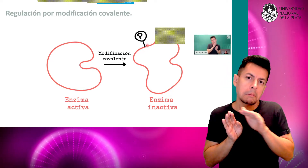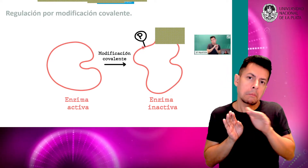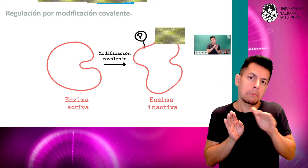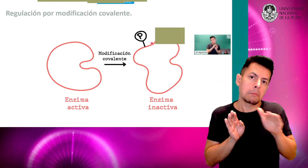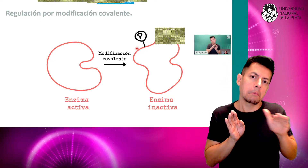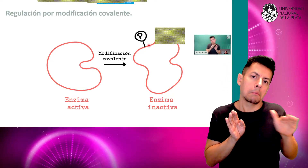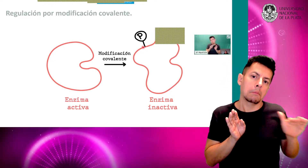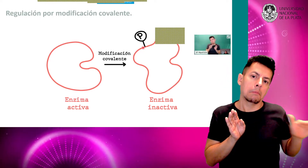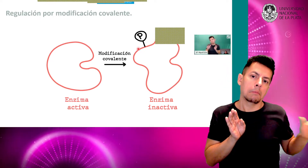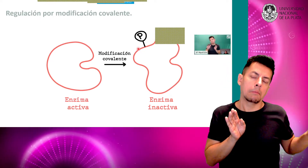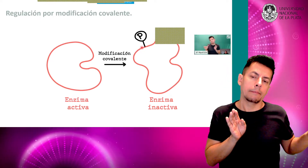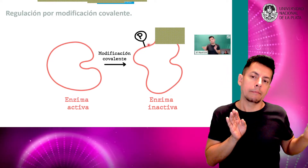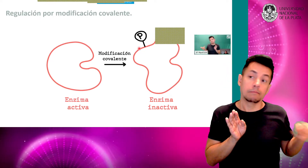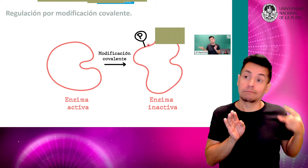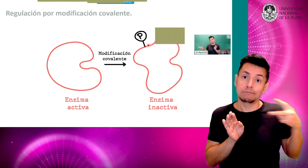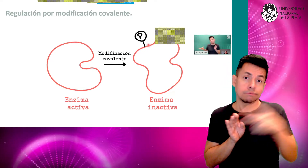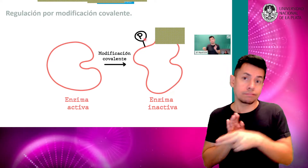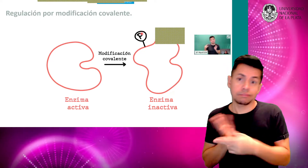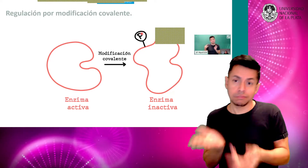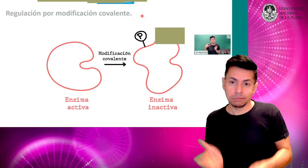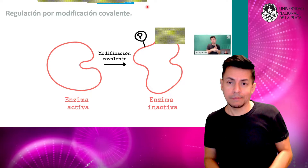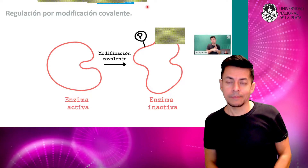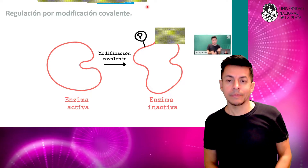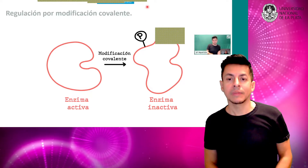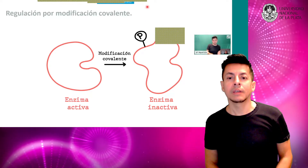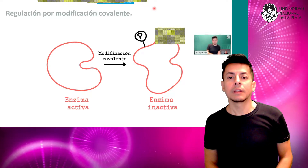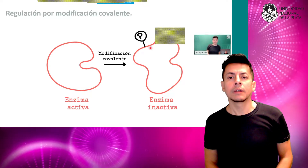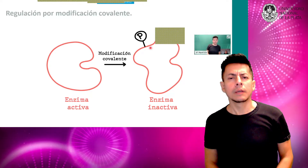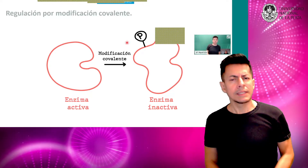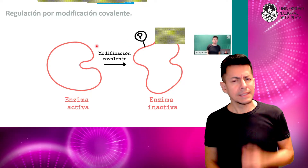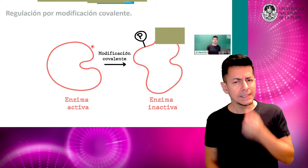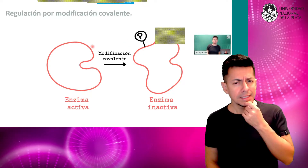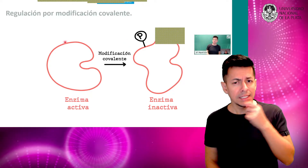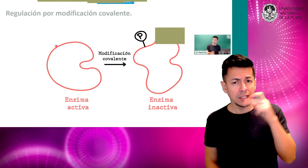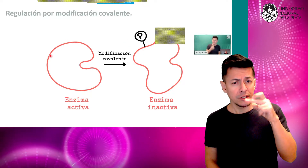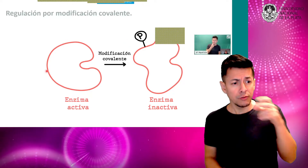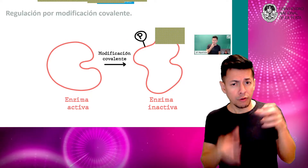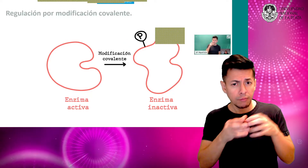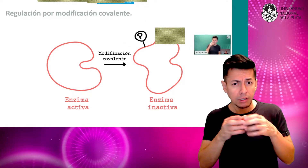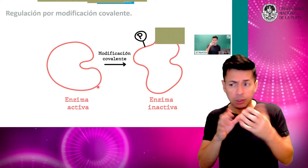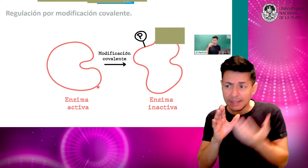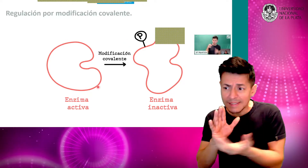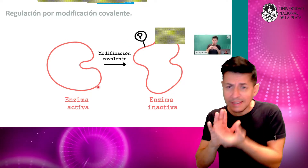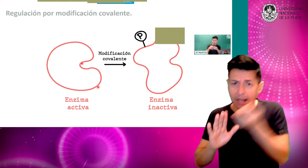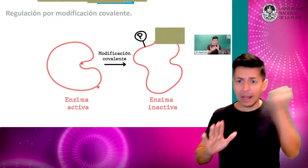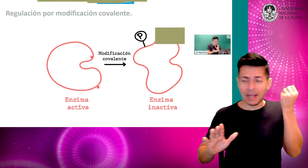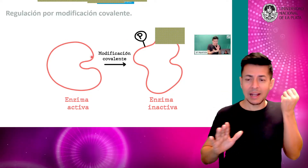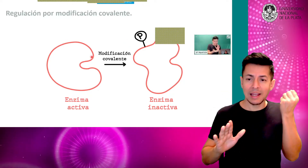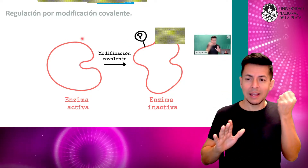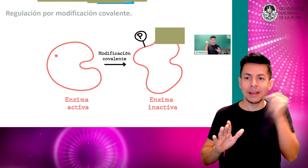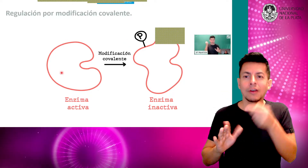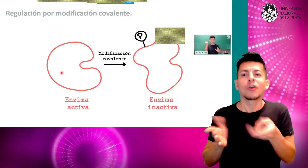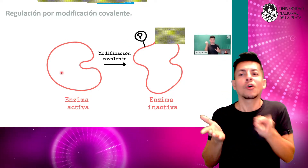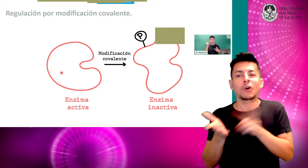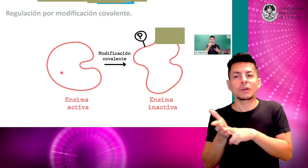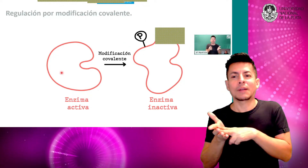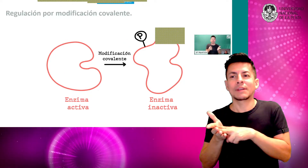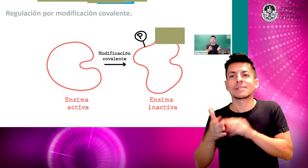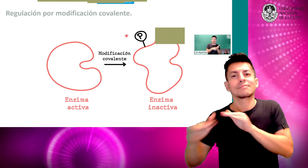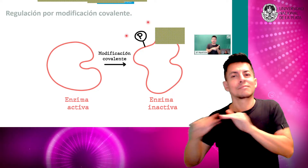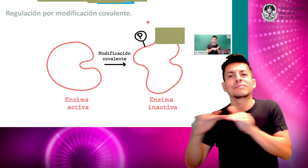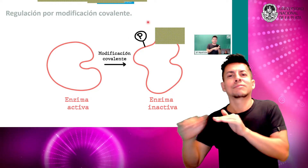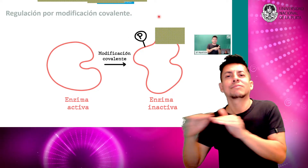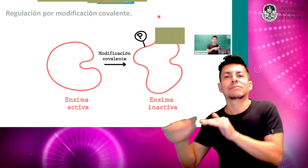Si corto este grupo fosfato y lo elimino, la enzima vuelve a parecerse algo como esto y vuelve a estar